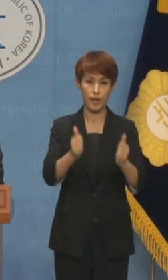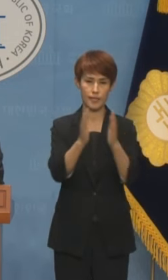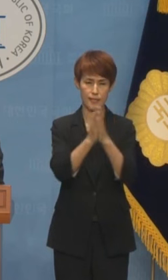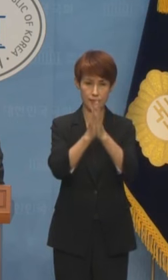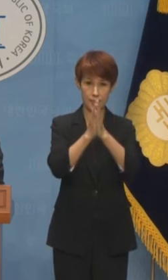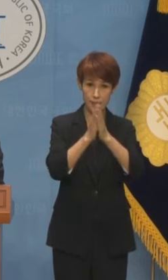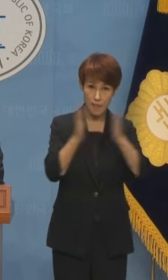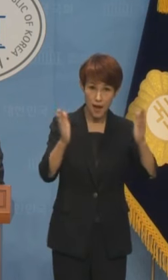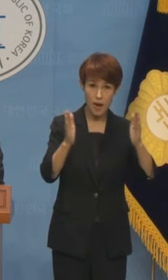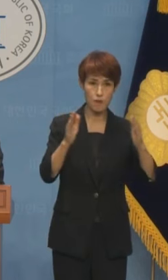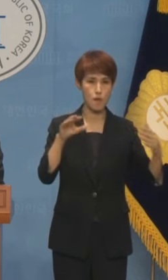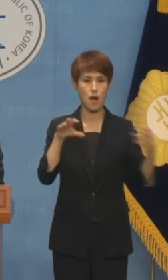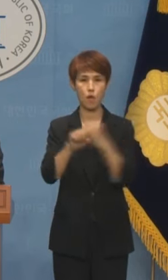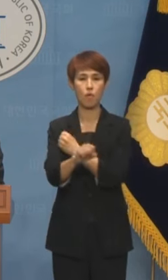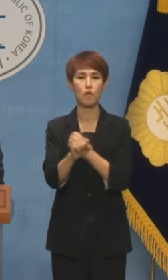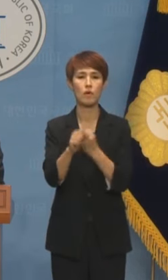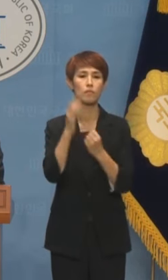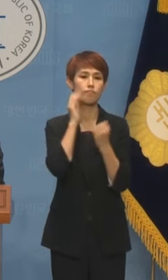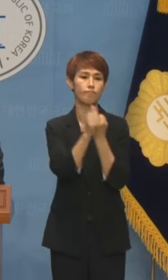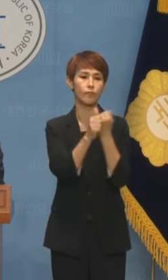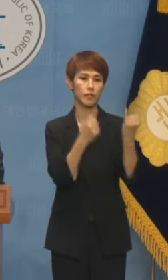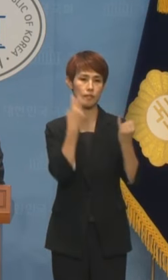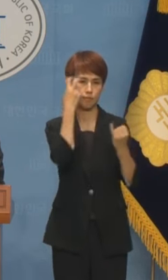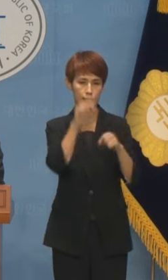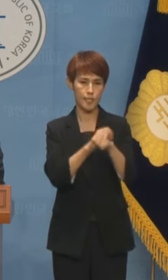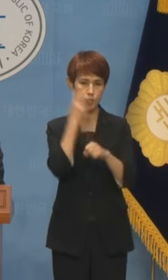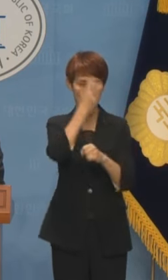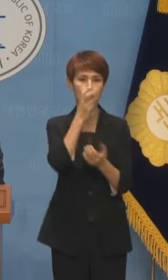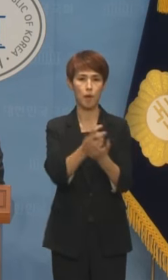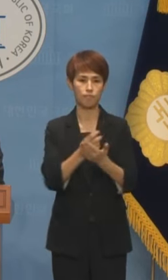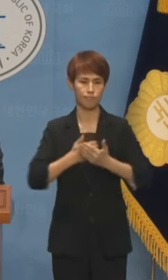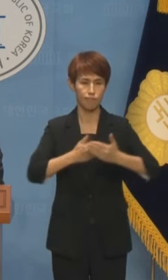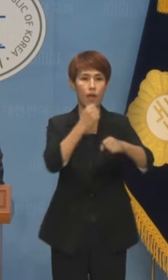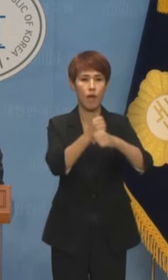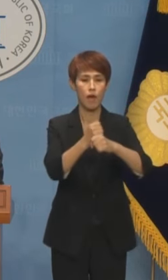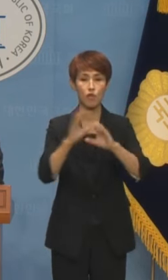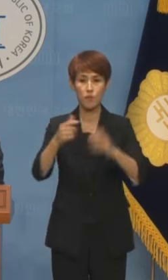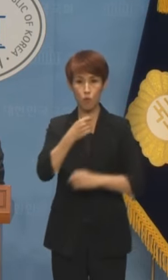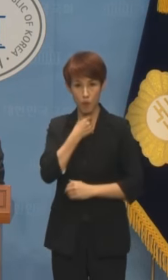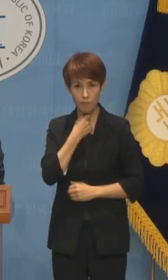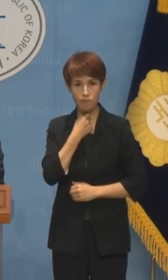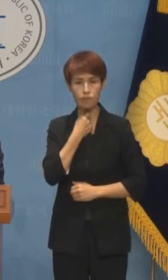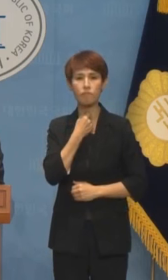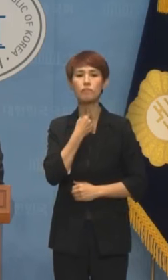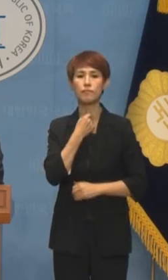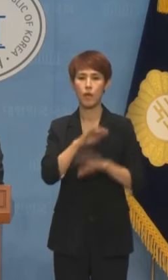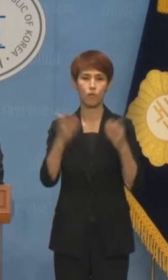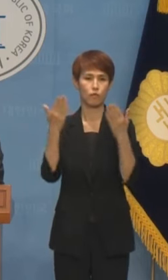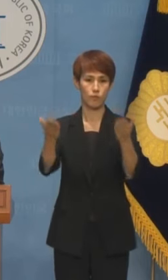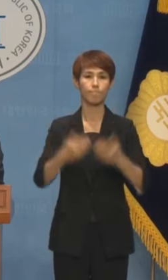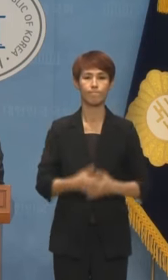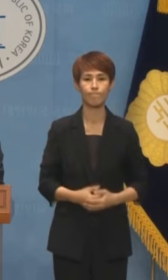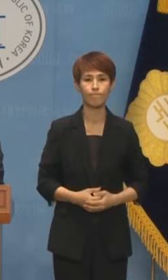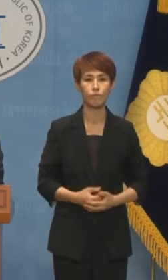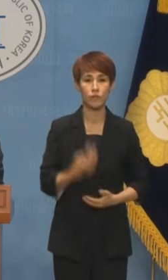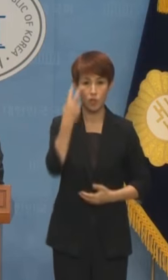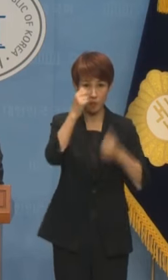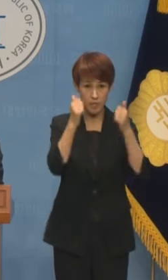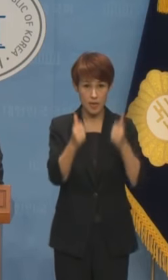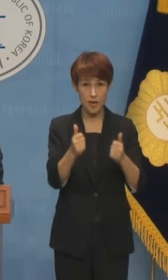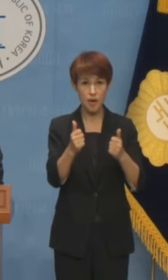시작되면 김건희 여사 특검법을 통해 의혹 해소를 향한 국민들의 열망을 실현해 나가겠습니다. 검찰의